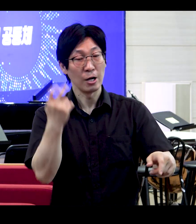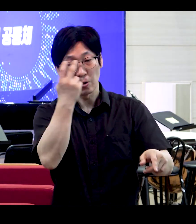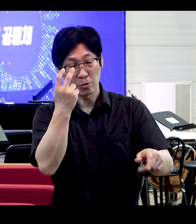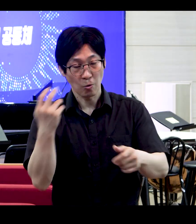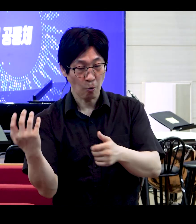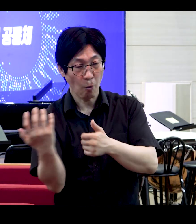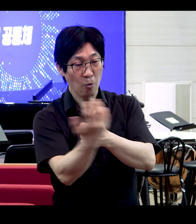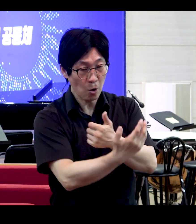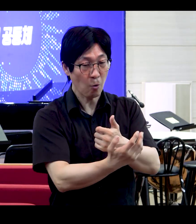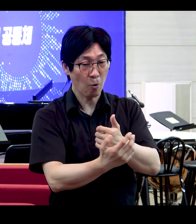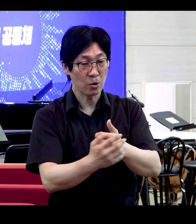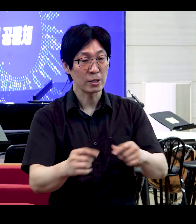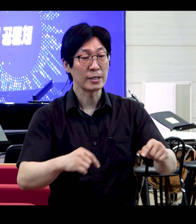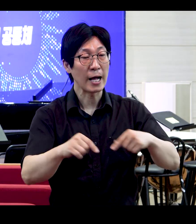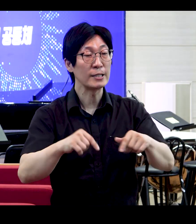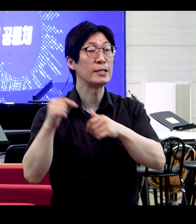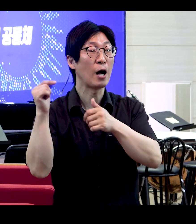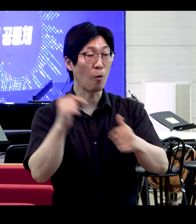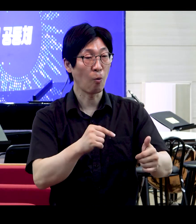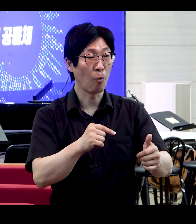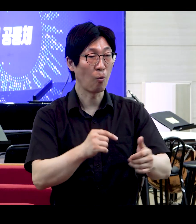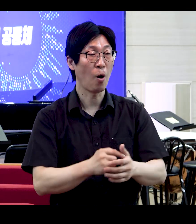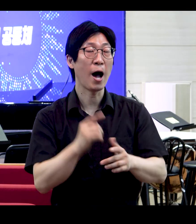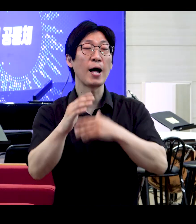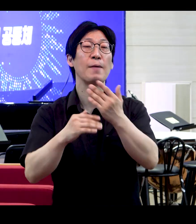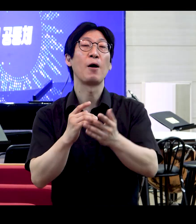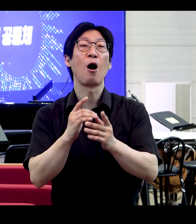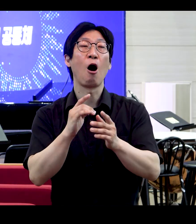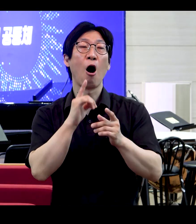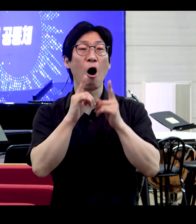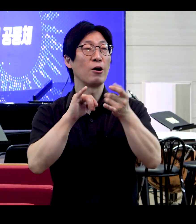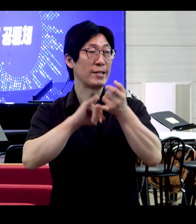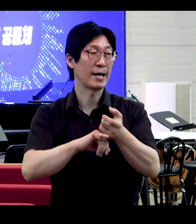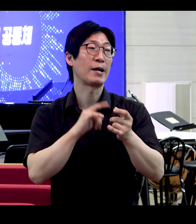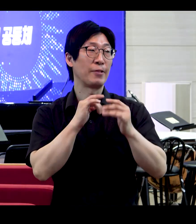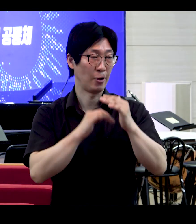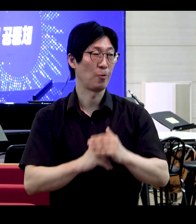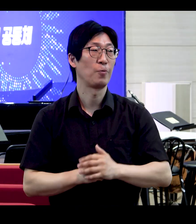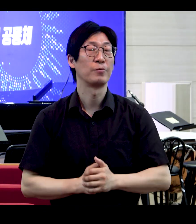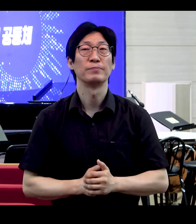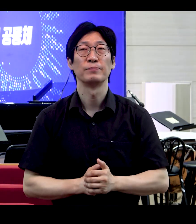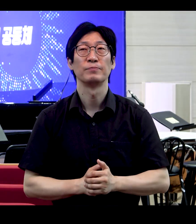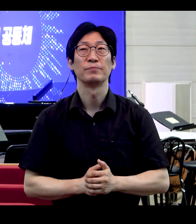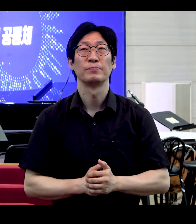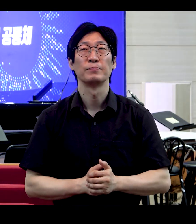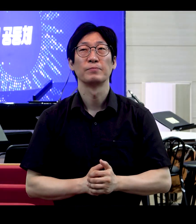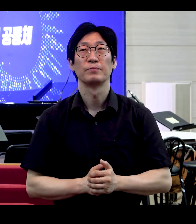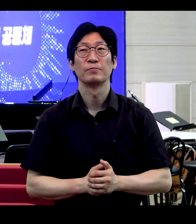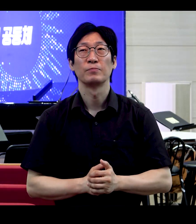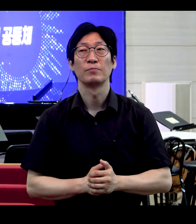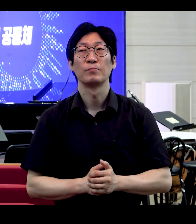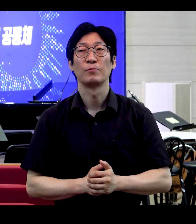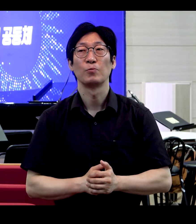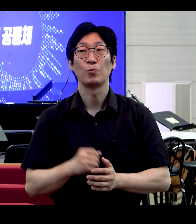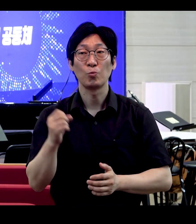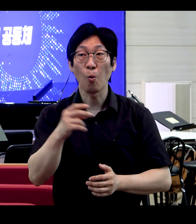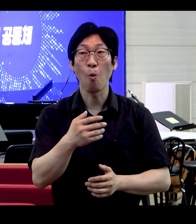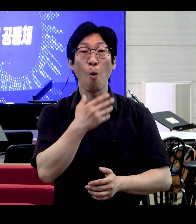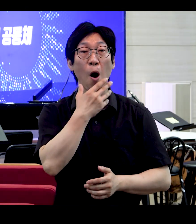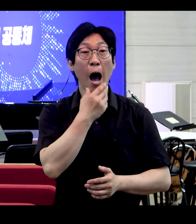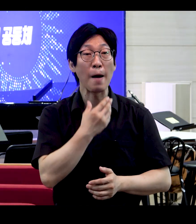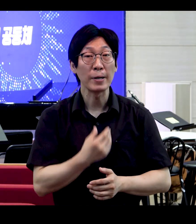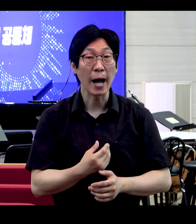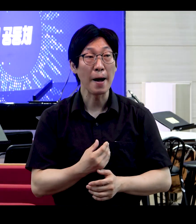살아가라는 거예요. 그게 바로 모든 사람에게 주신 하나님의 언약이에요. 그리고 여러분 성경 보면 알지만